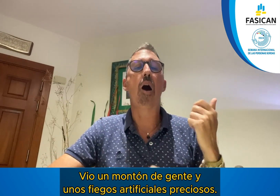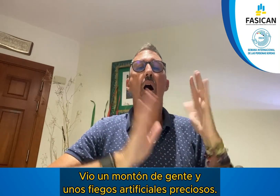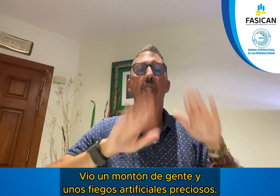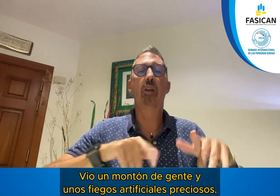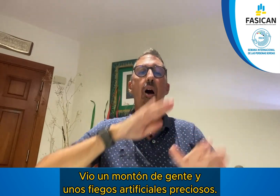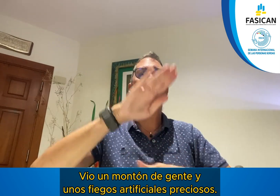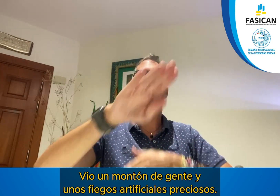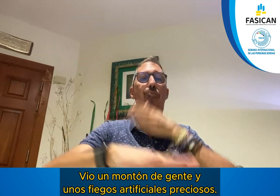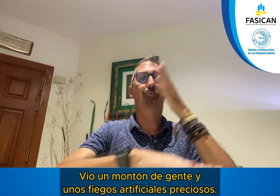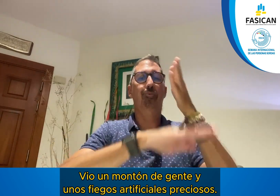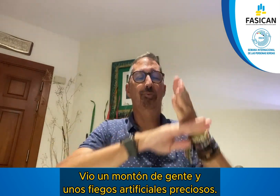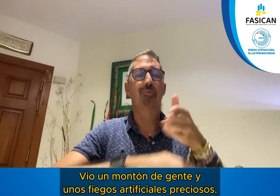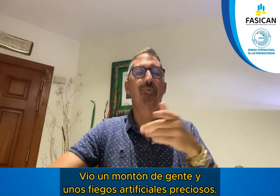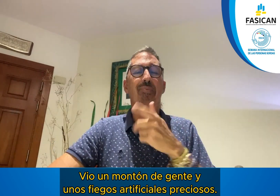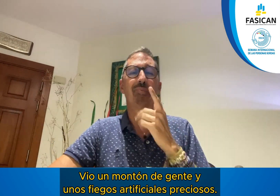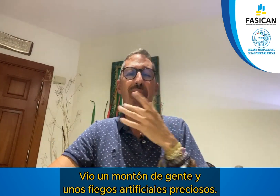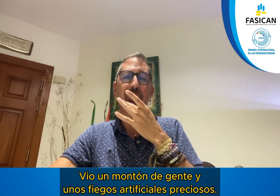unos fuegos artificiales preciosos.